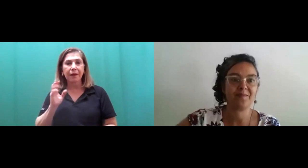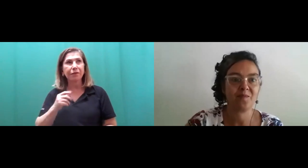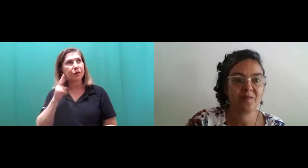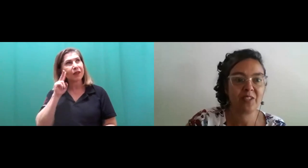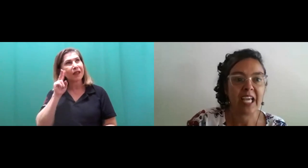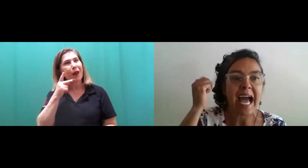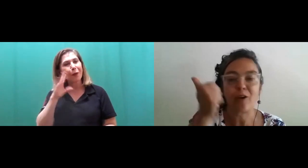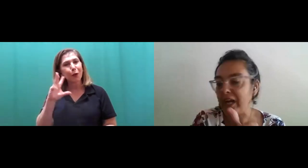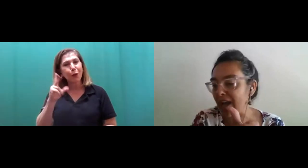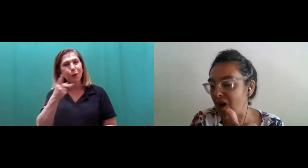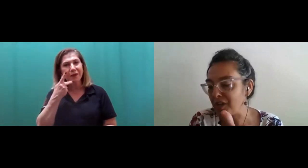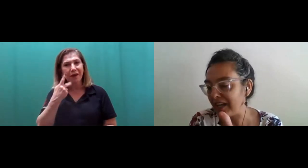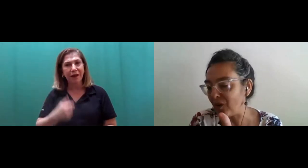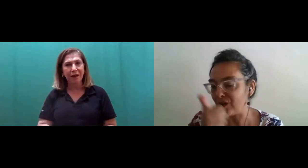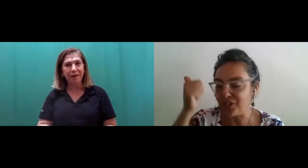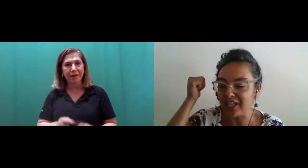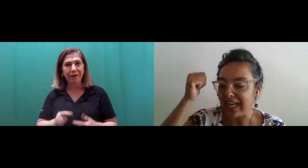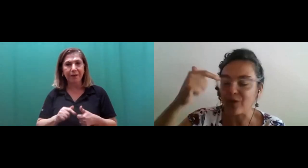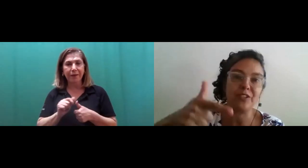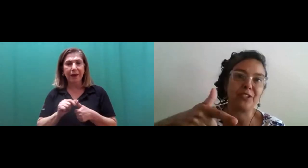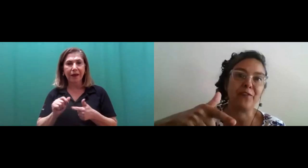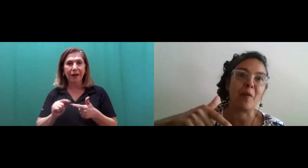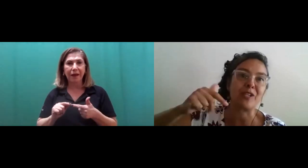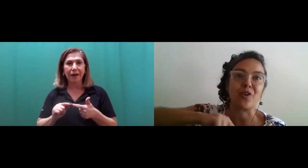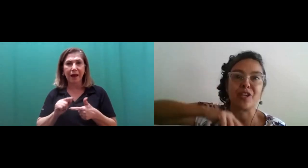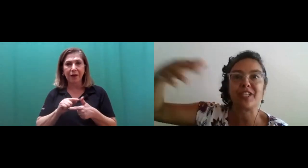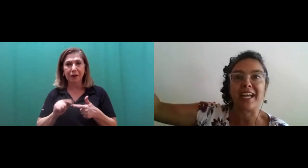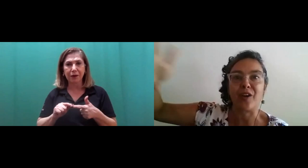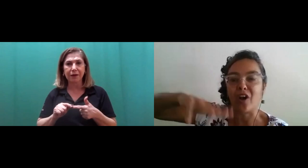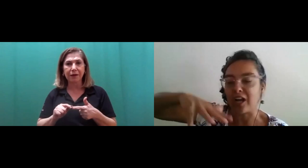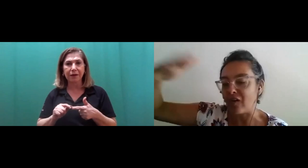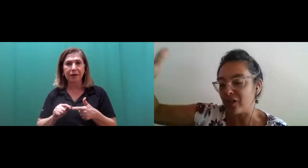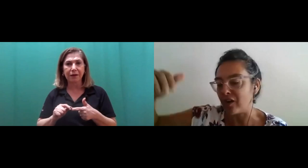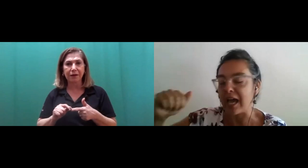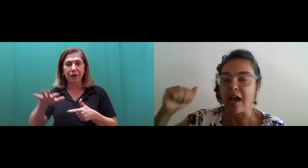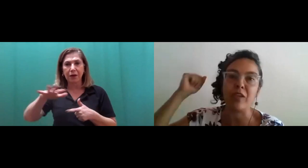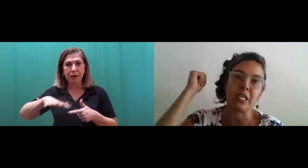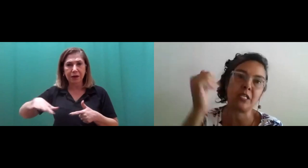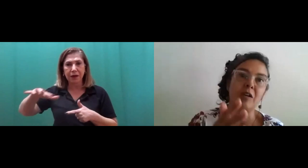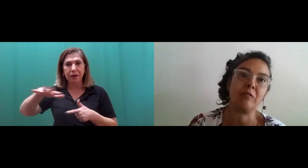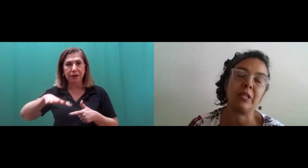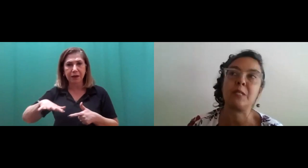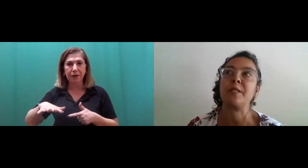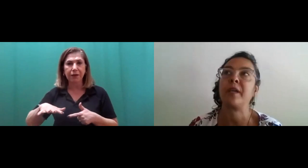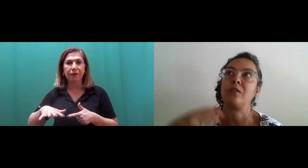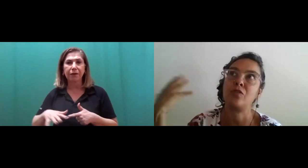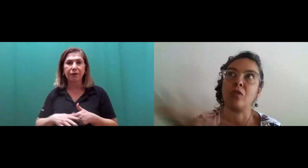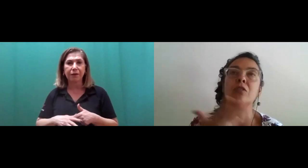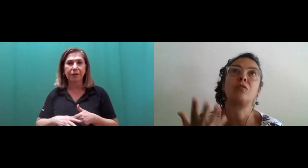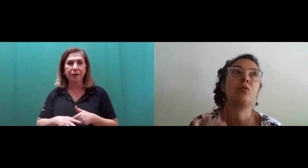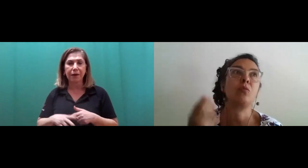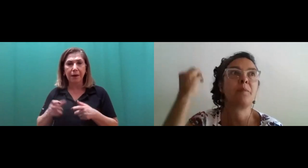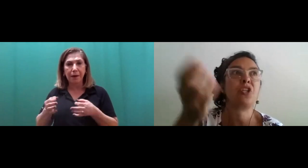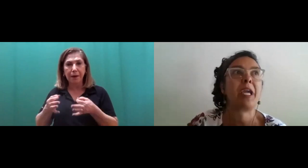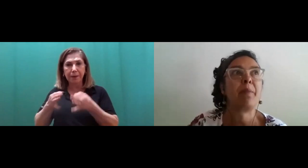colocou? Agronegócio, agroecologia, informações no cenário local, regional, e a questão das perspectivas de